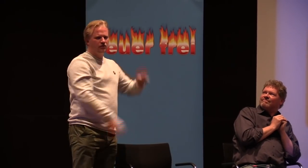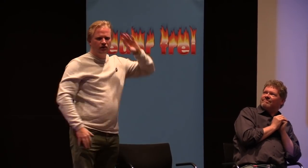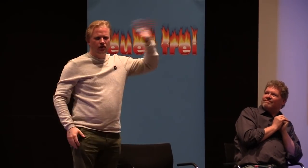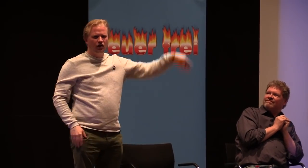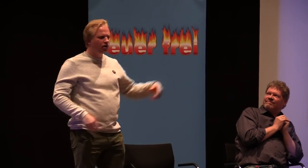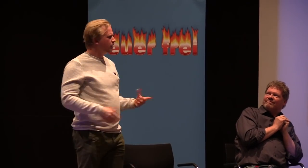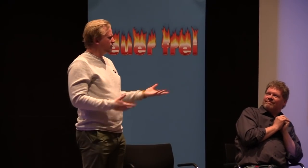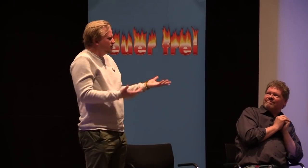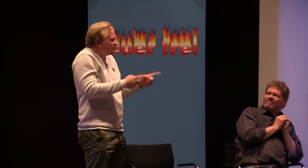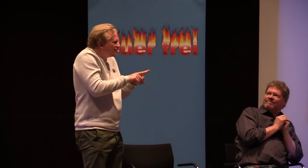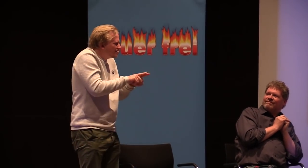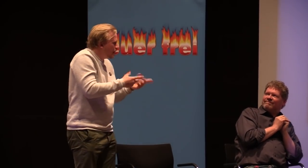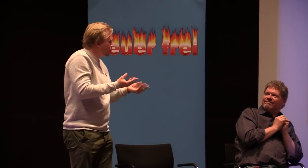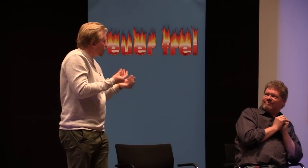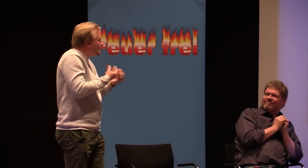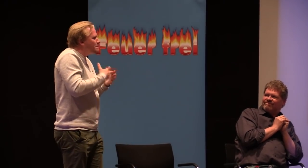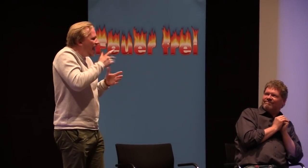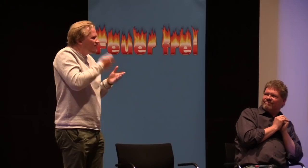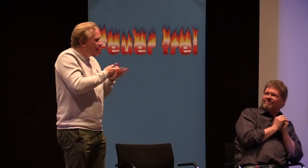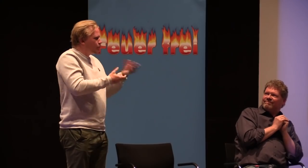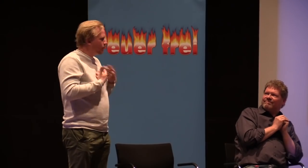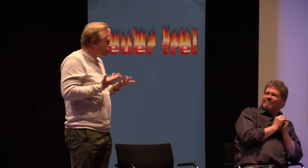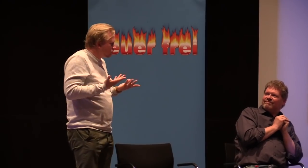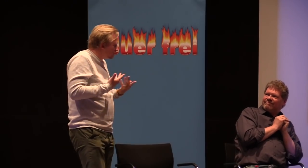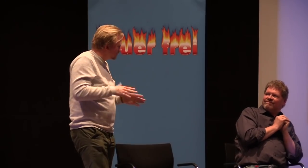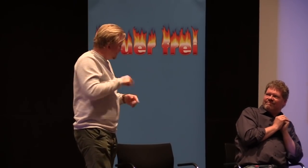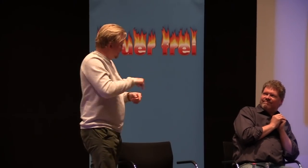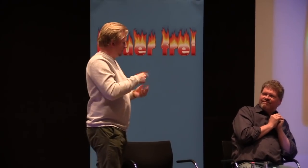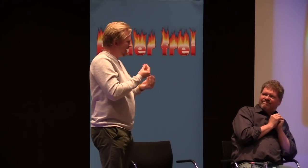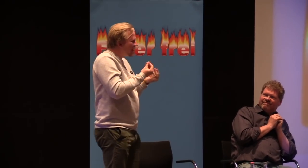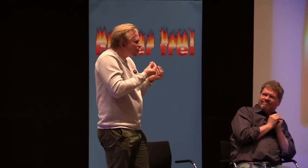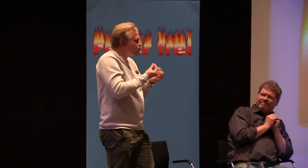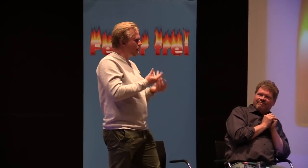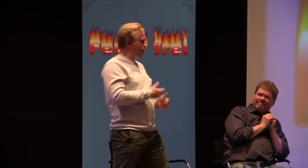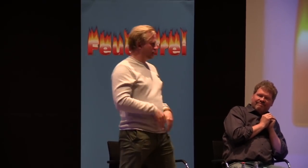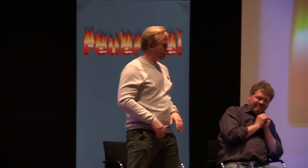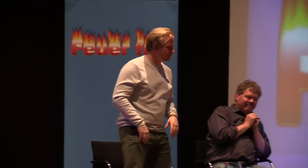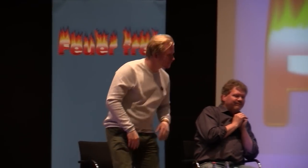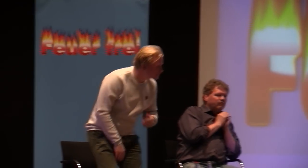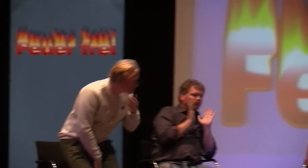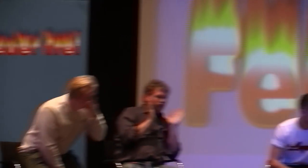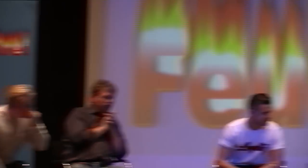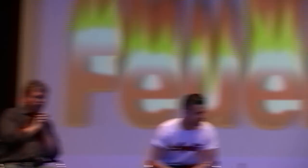Na, also könnte ich genauso gut noch Rolex kaufen und die auch direkt wieder wegschmeißen. Also ich habe da keinen Mehrwert von. Also gefühlt jedenfalls